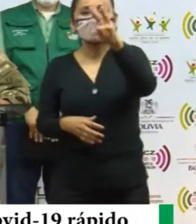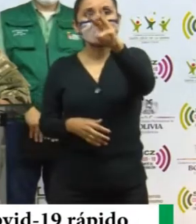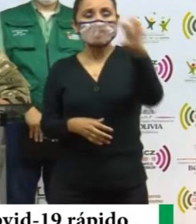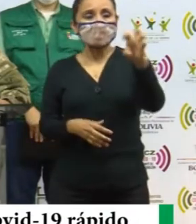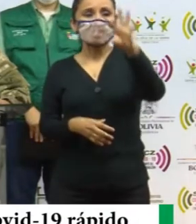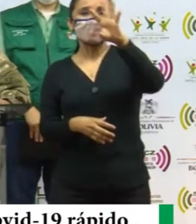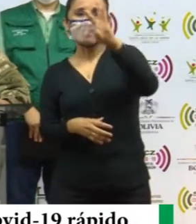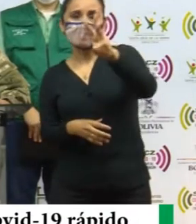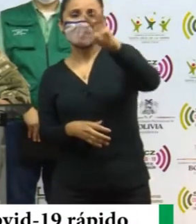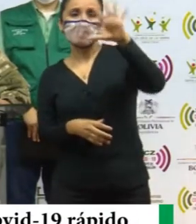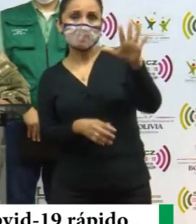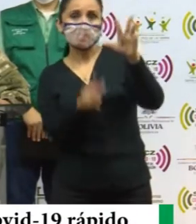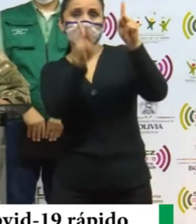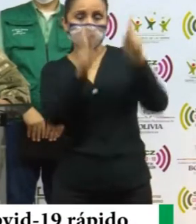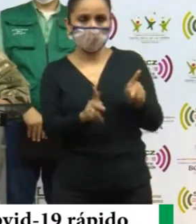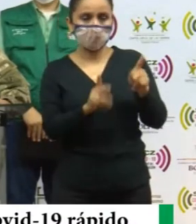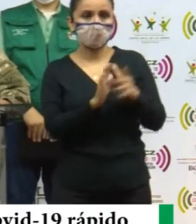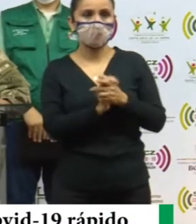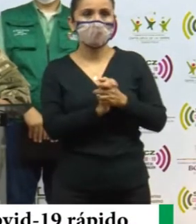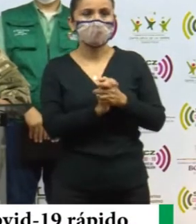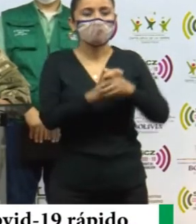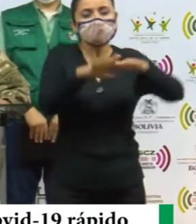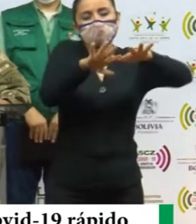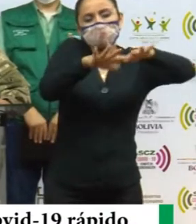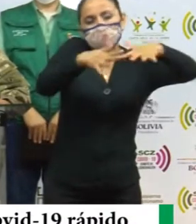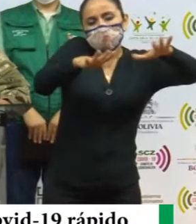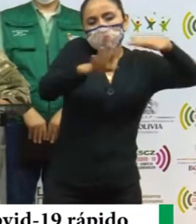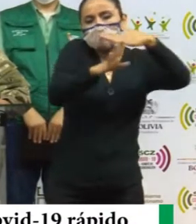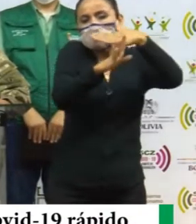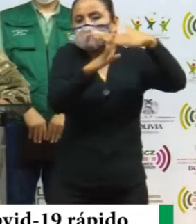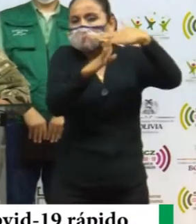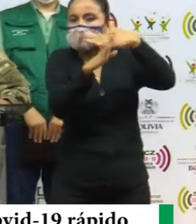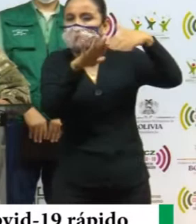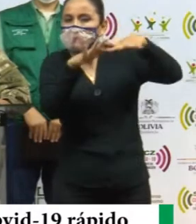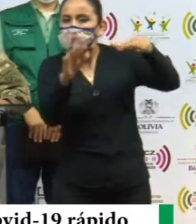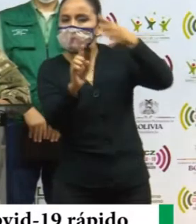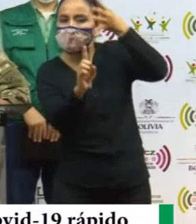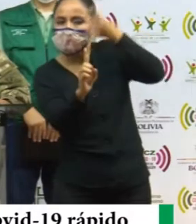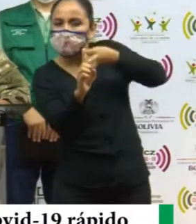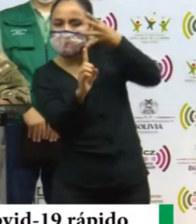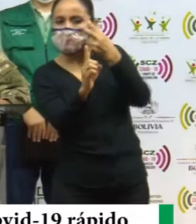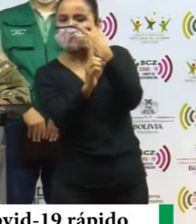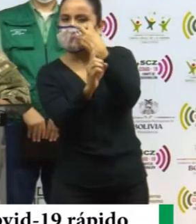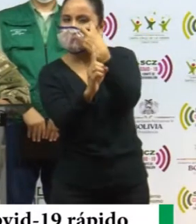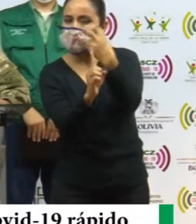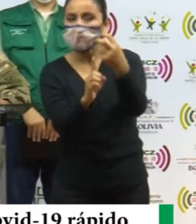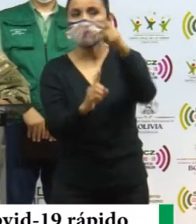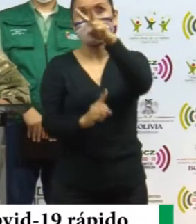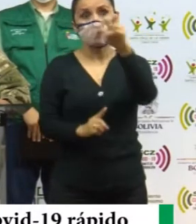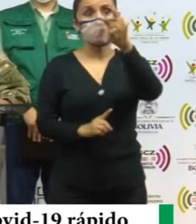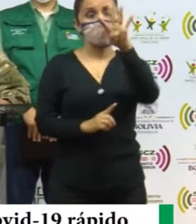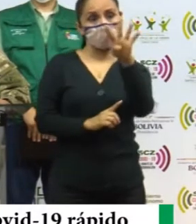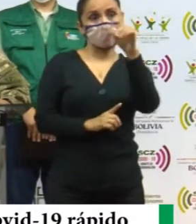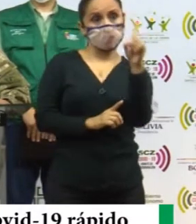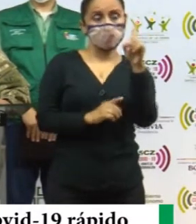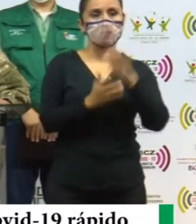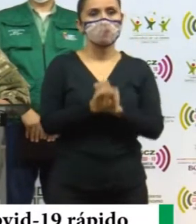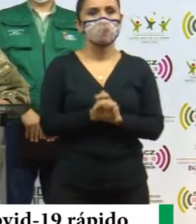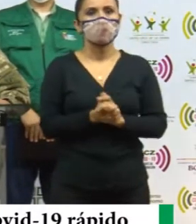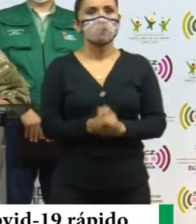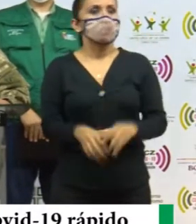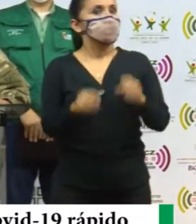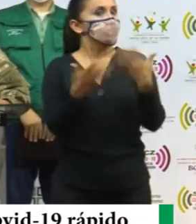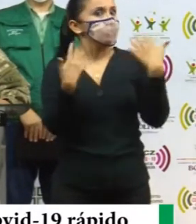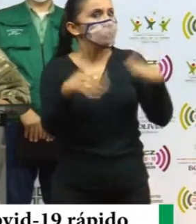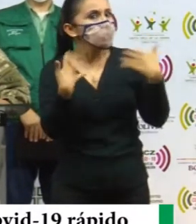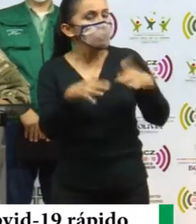665 personas. Medianamente sospechosas, 241 personas,